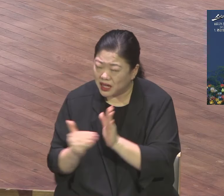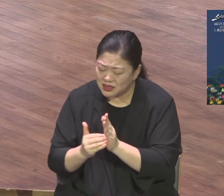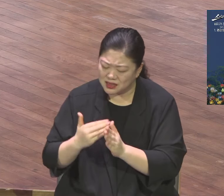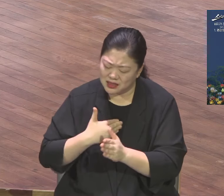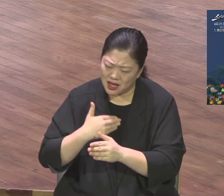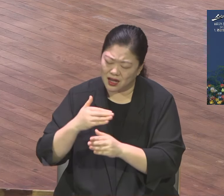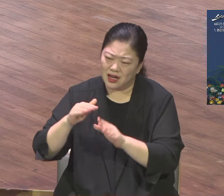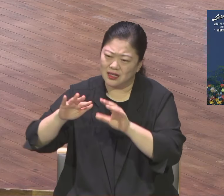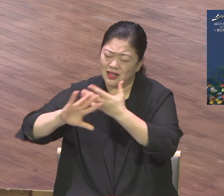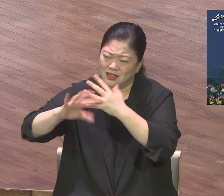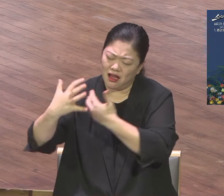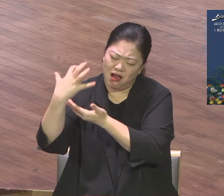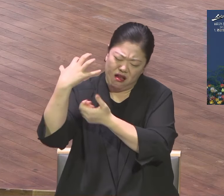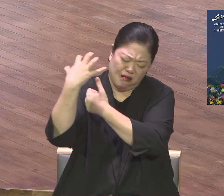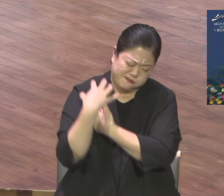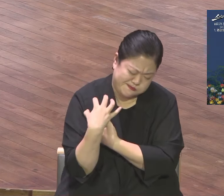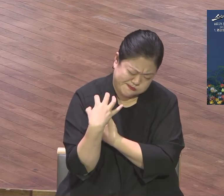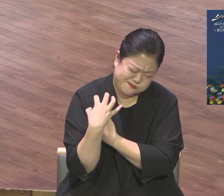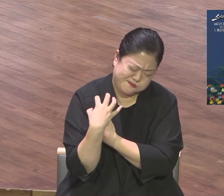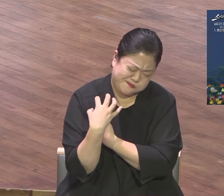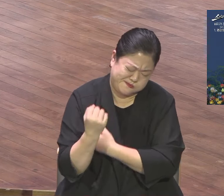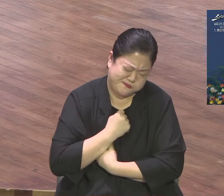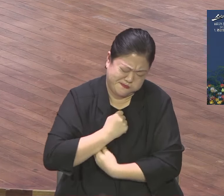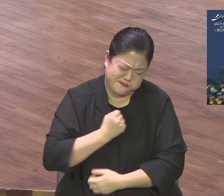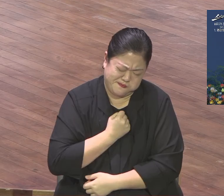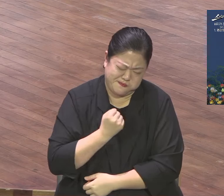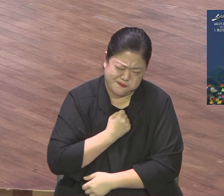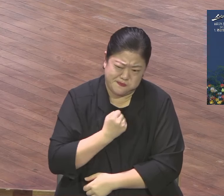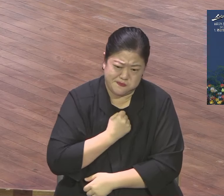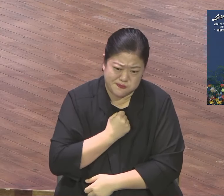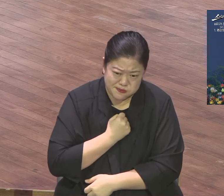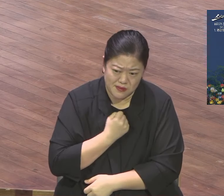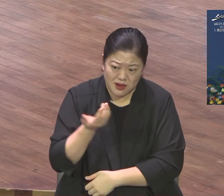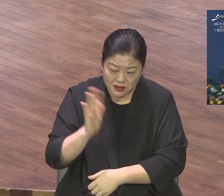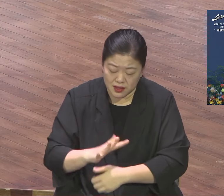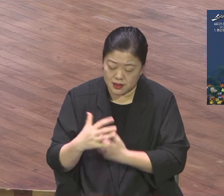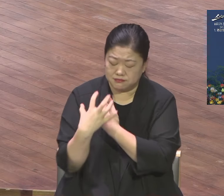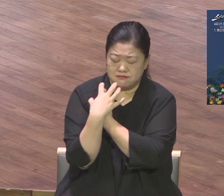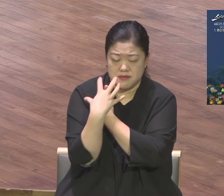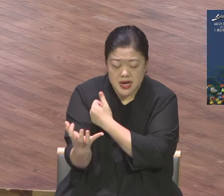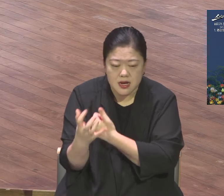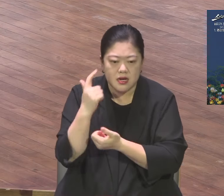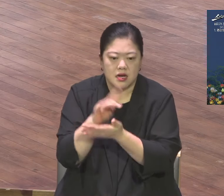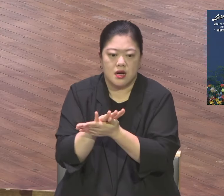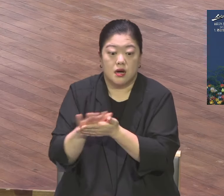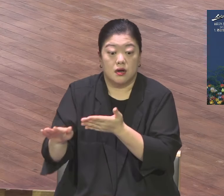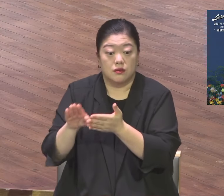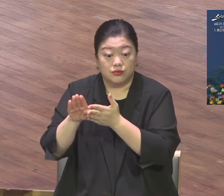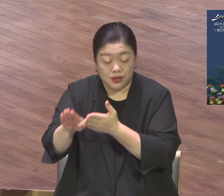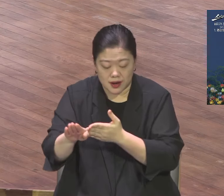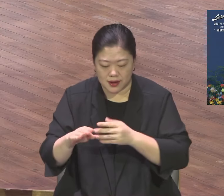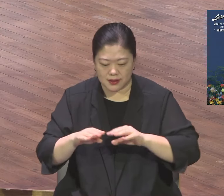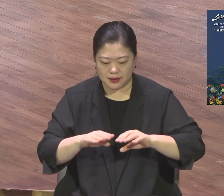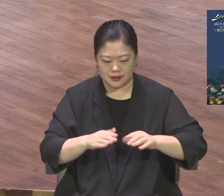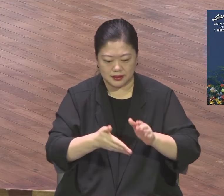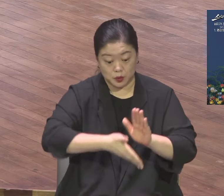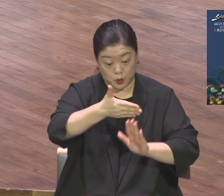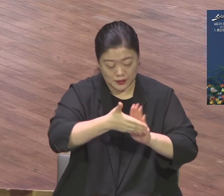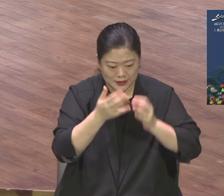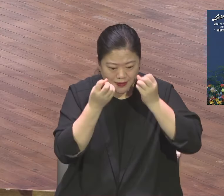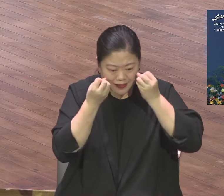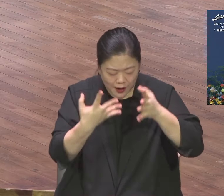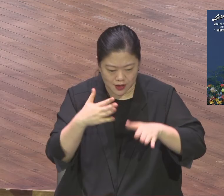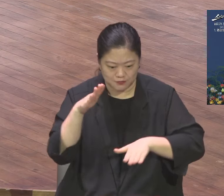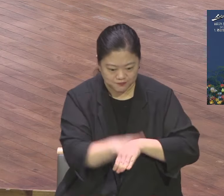어떤 공격으로부터도 안전한 견고한 성읍을 예비해놓고 계시는데 그곳은